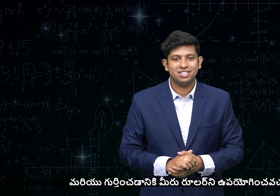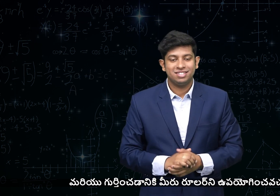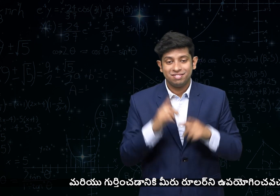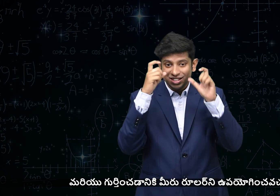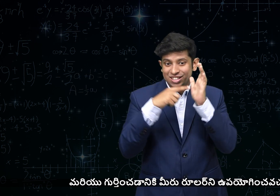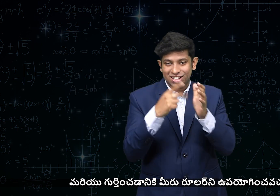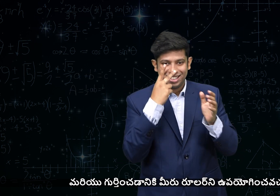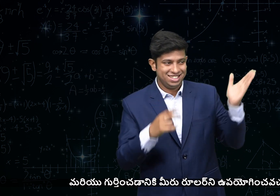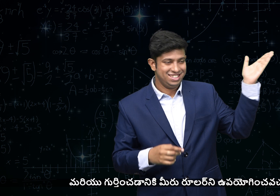ఉపయోగించవచ్చు.